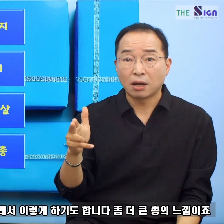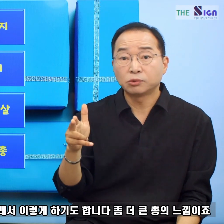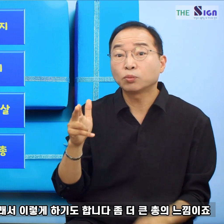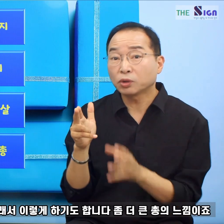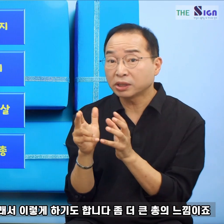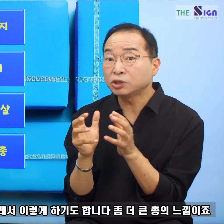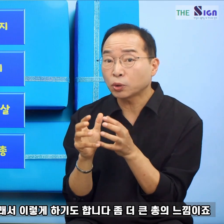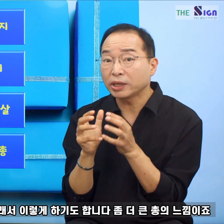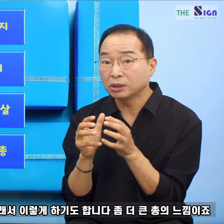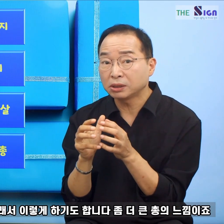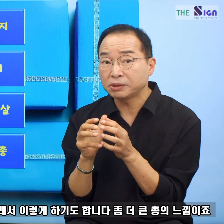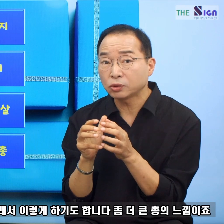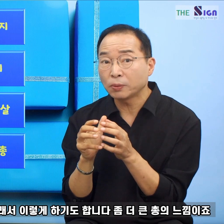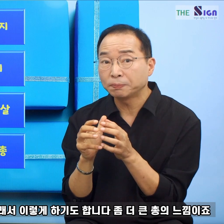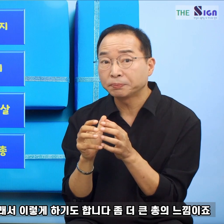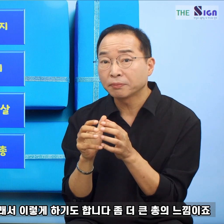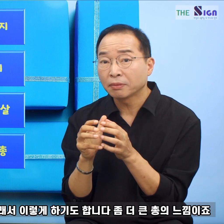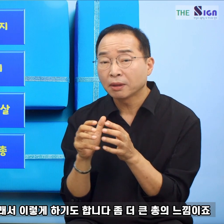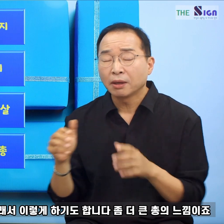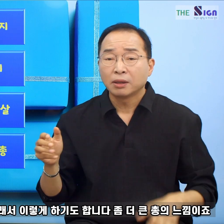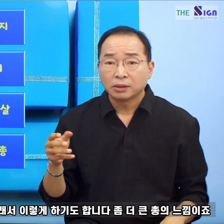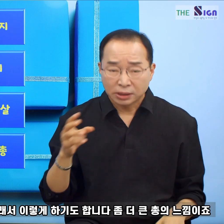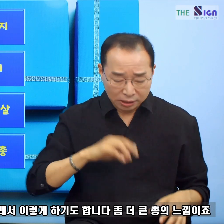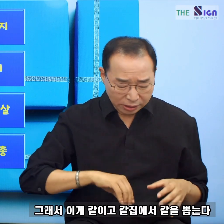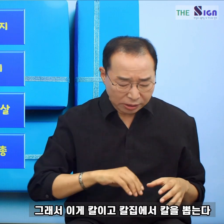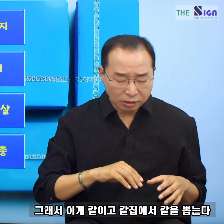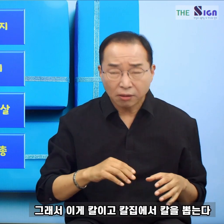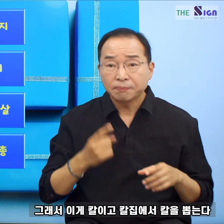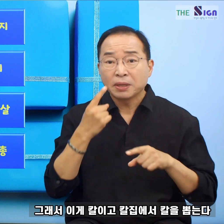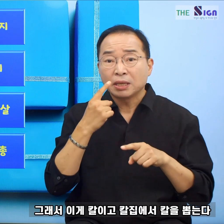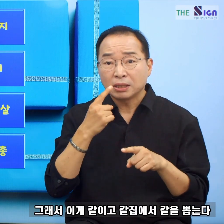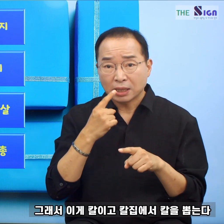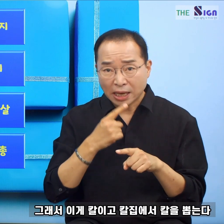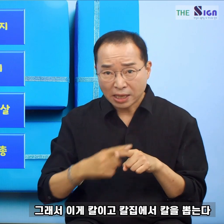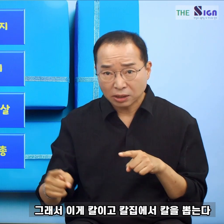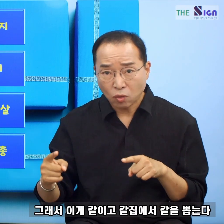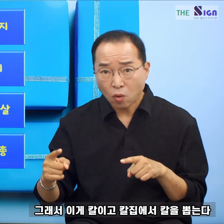좀 더 큰 총의 느낌이죠. 자, 그래서 이게 칼이고